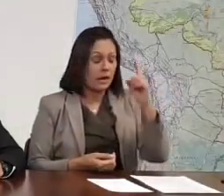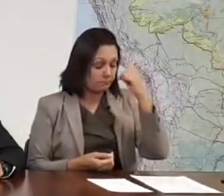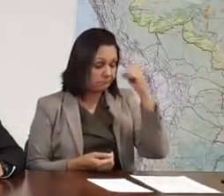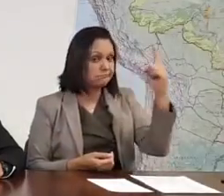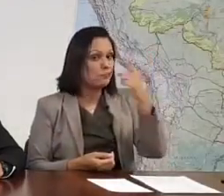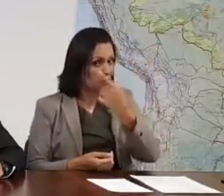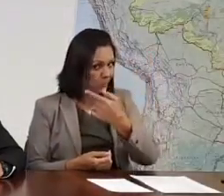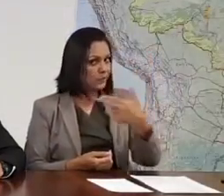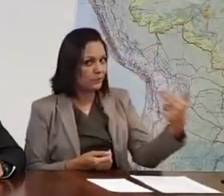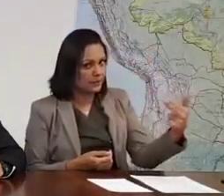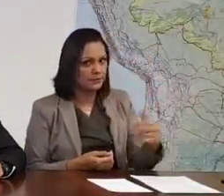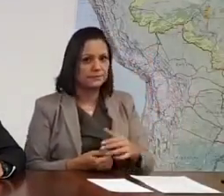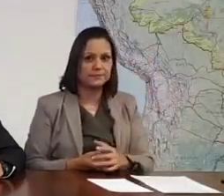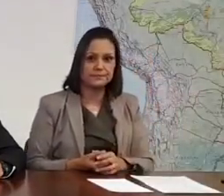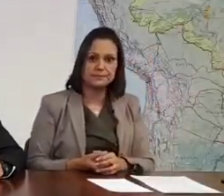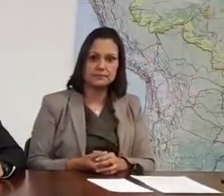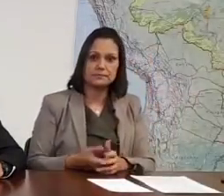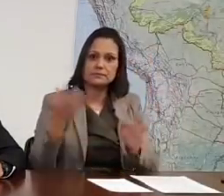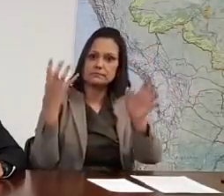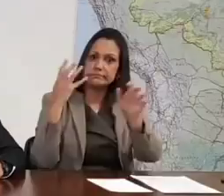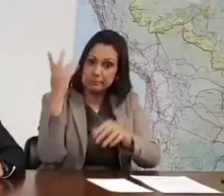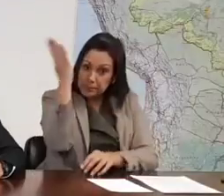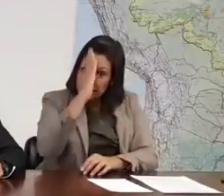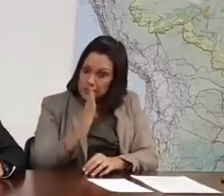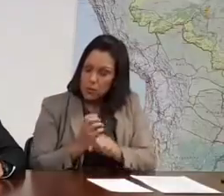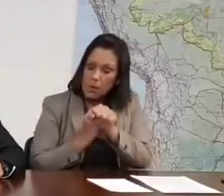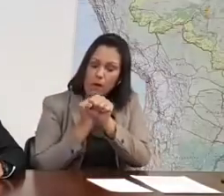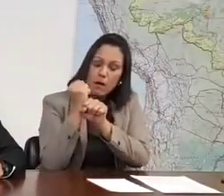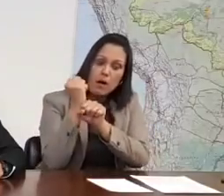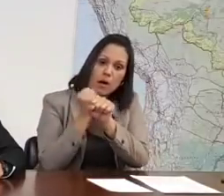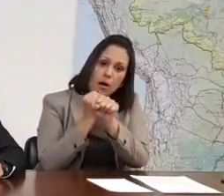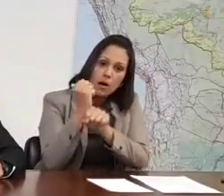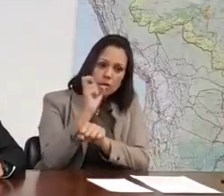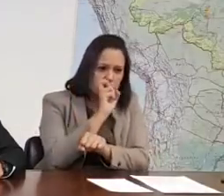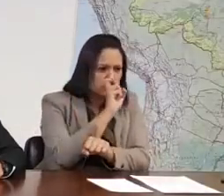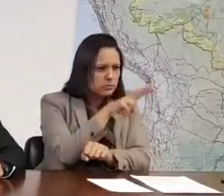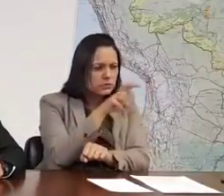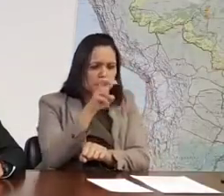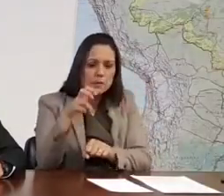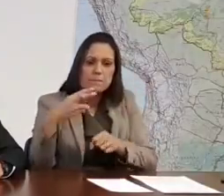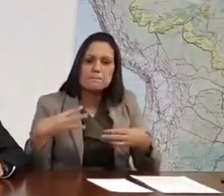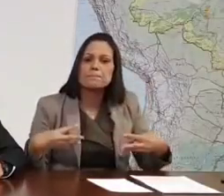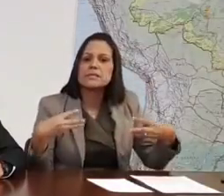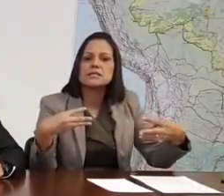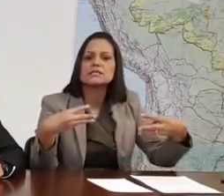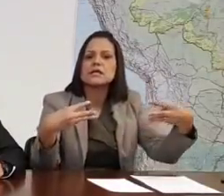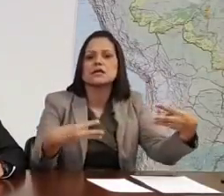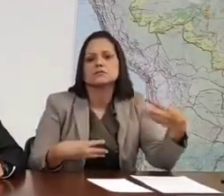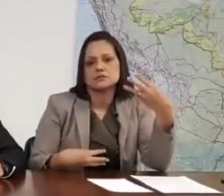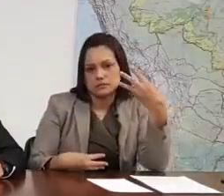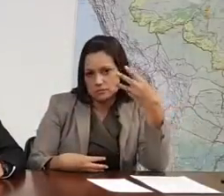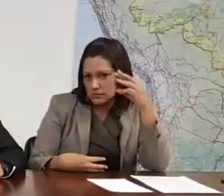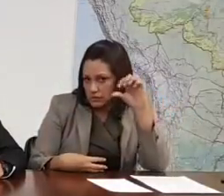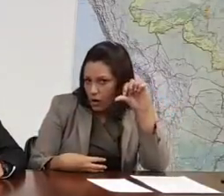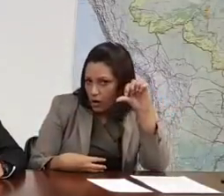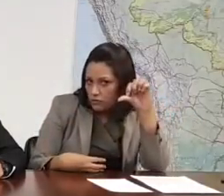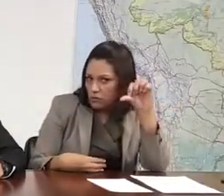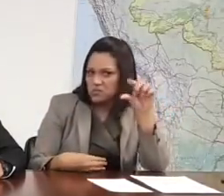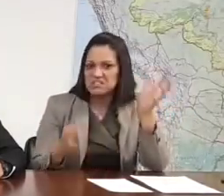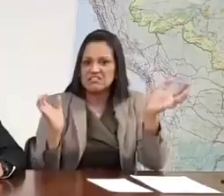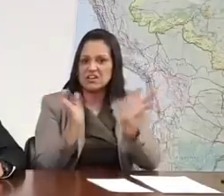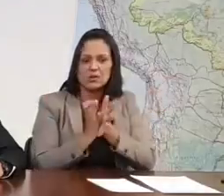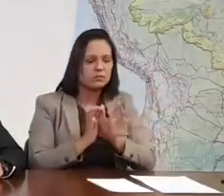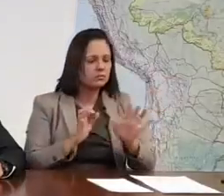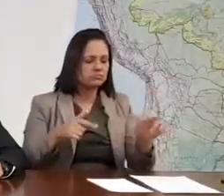coisa. Tá. Durante anos no Brasil, nós chegamos a ter 39 ministérios que eram cabides de emprego para os